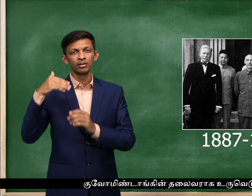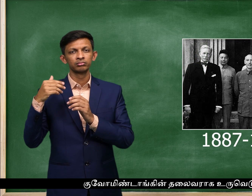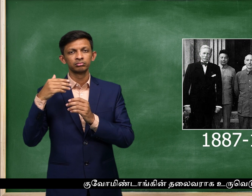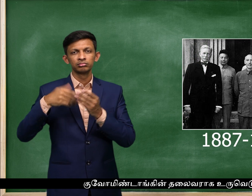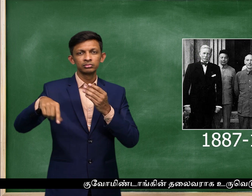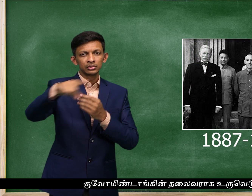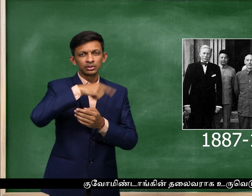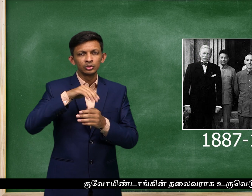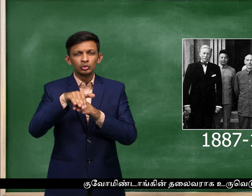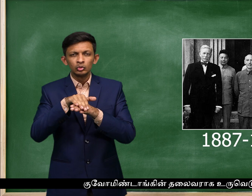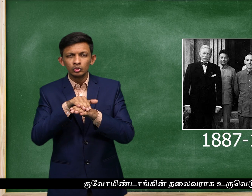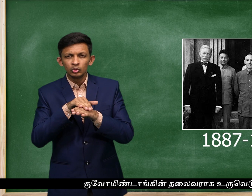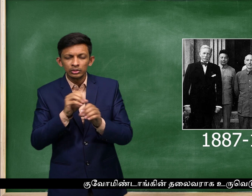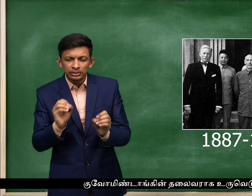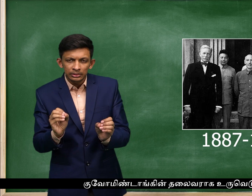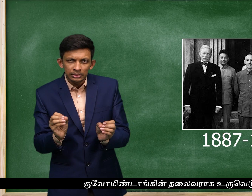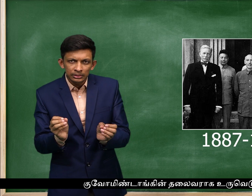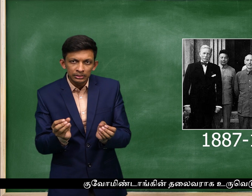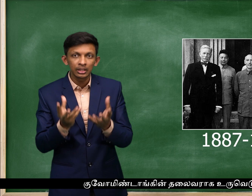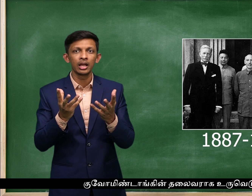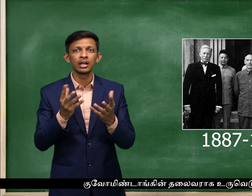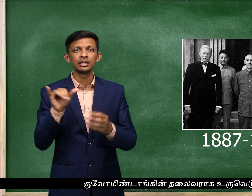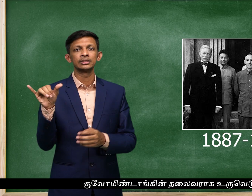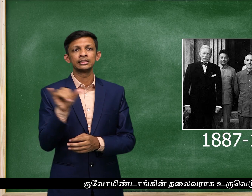குவோமின்டாங்கின் தலைவராக உருவெடுத்தார்.